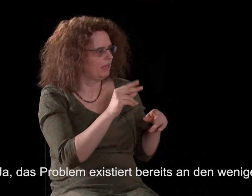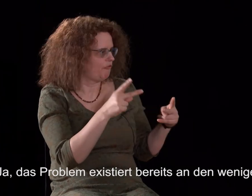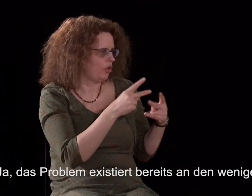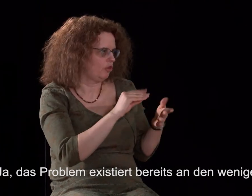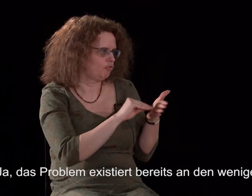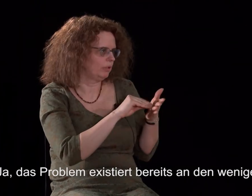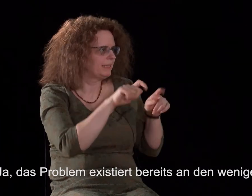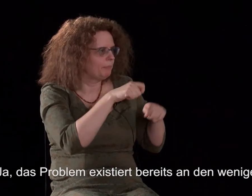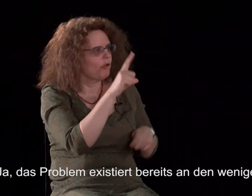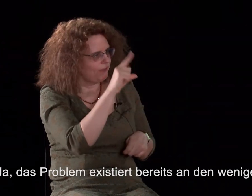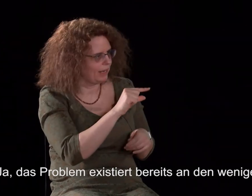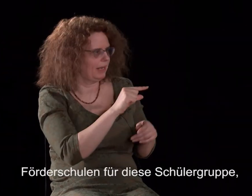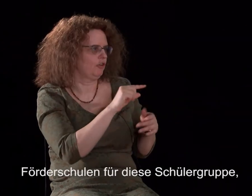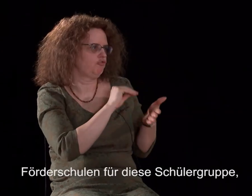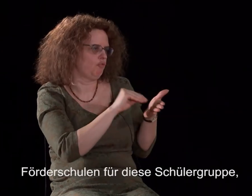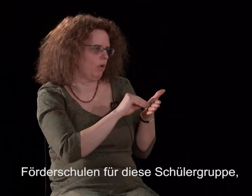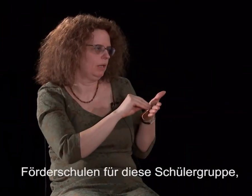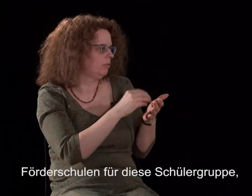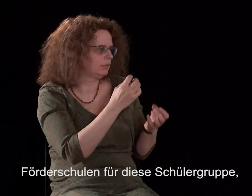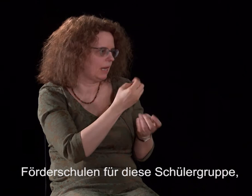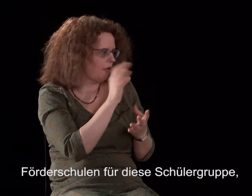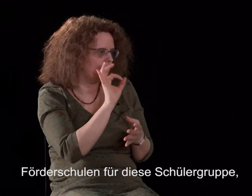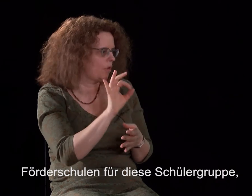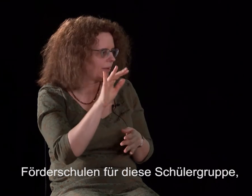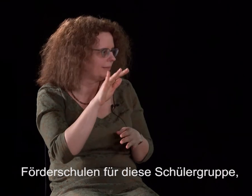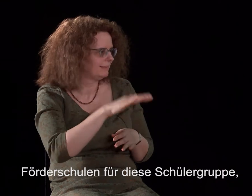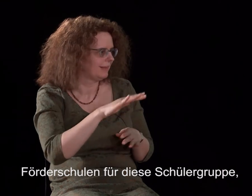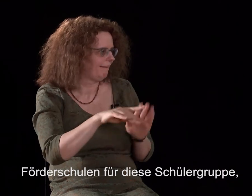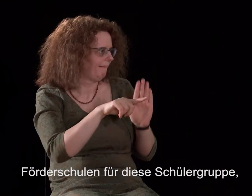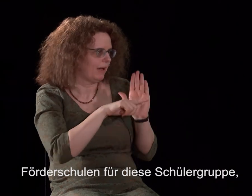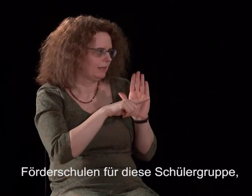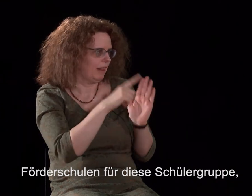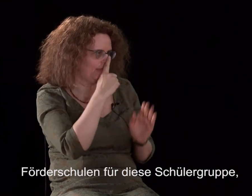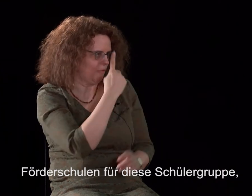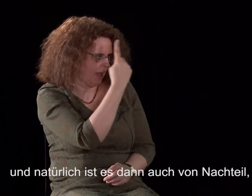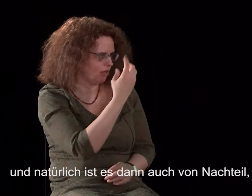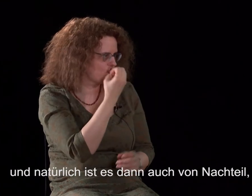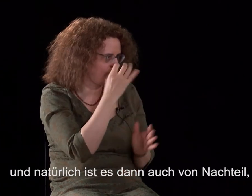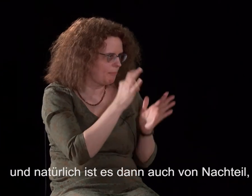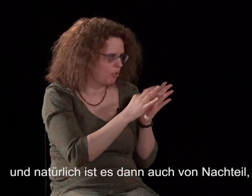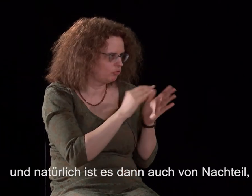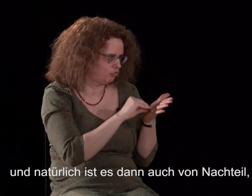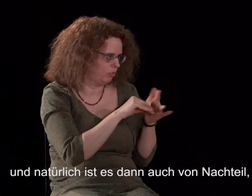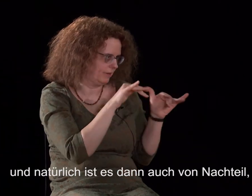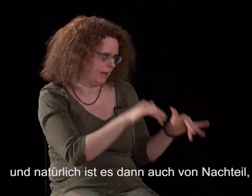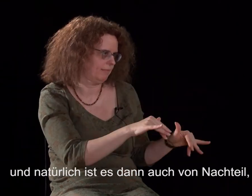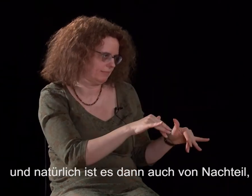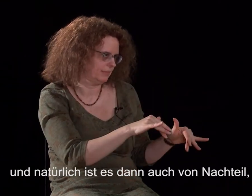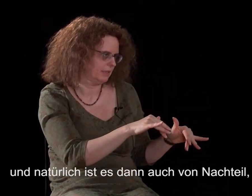Also, es gibt viel zu wenig Förderschulen für diese Schülergruppe. Also, hier beispielsweise in Berlin gibt es nur eine. Und